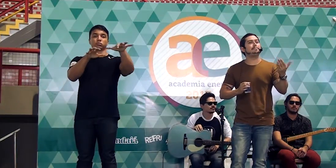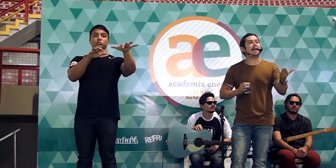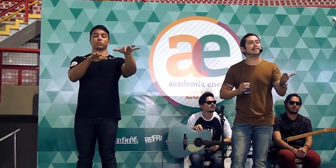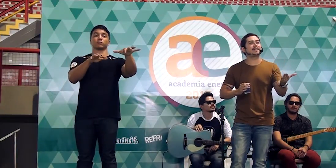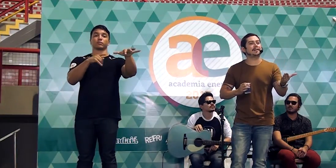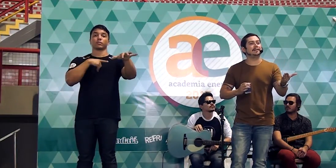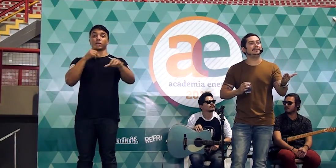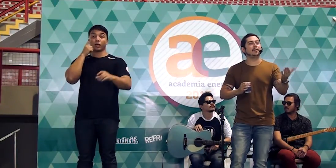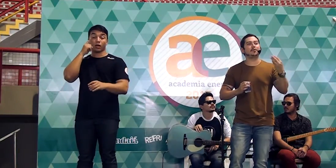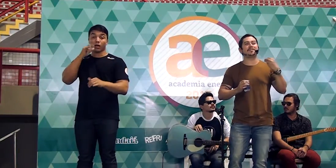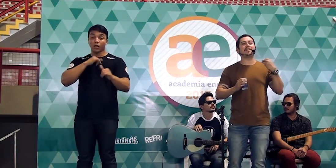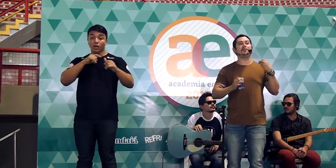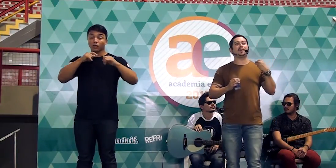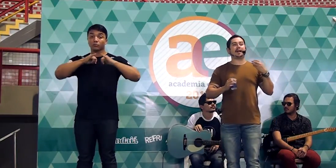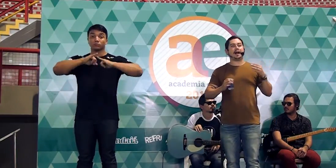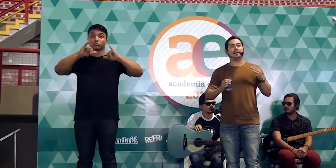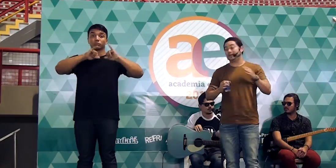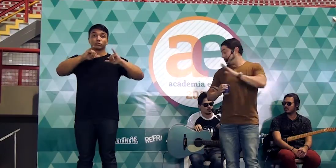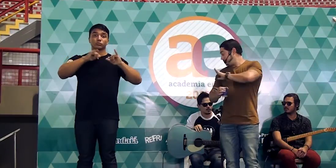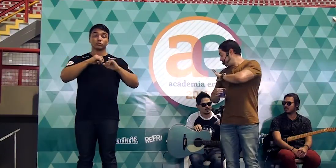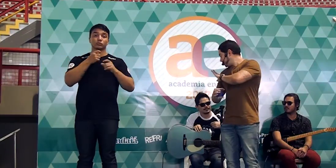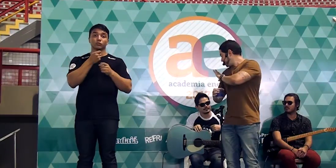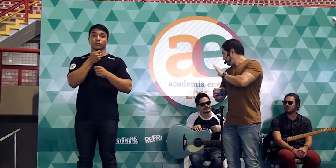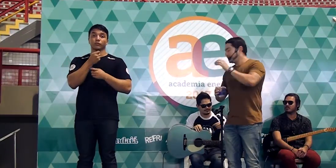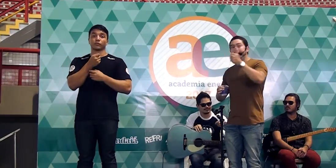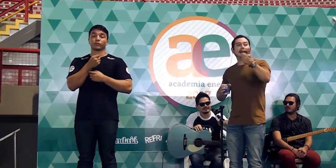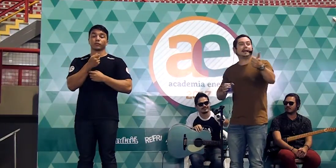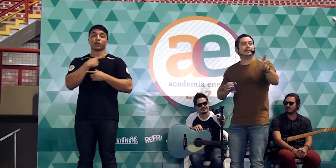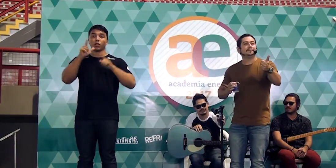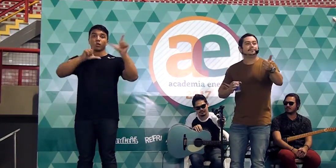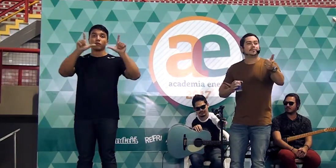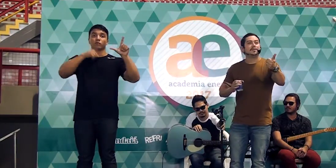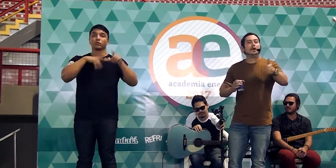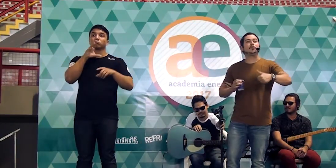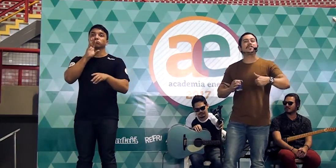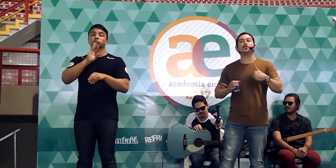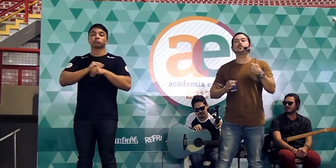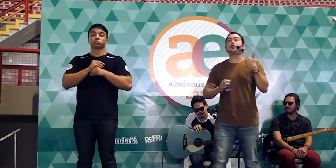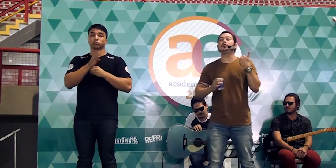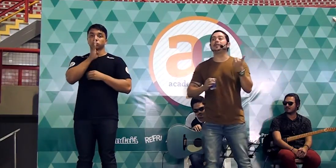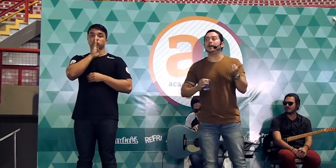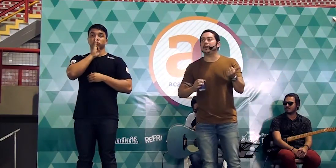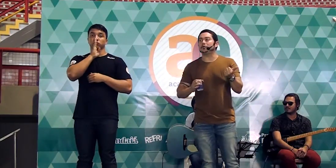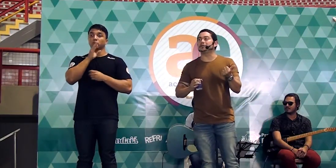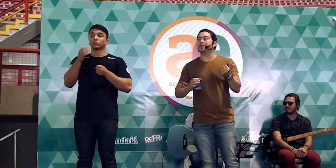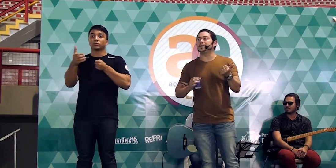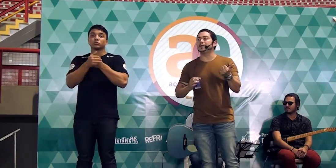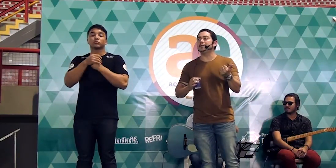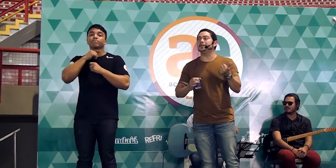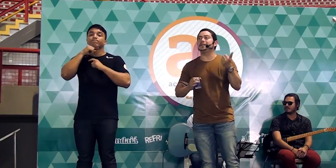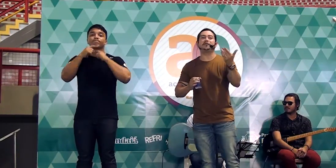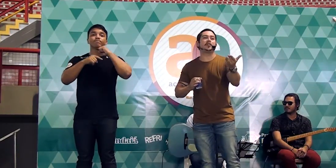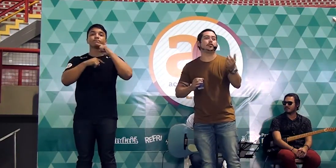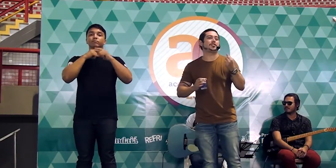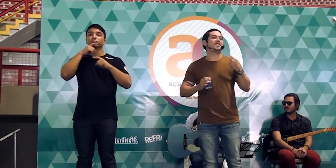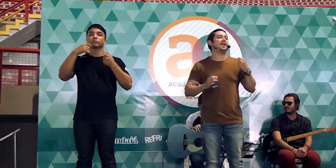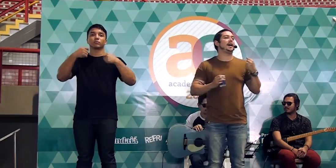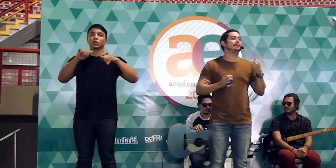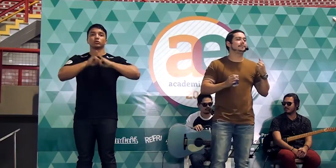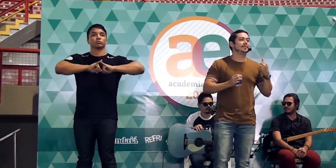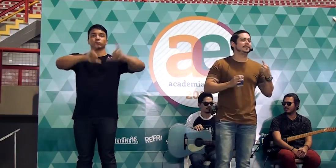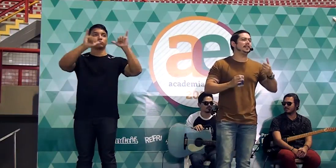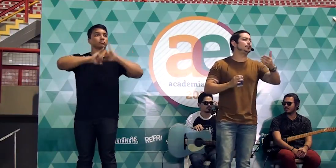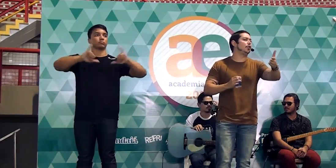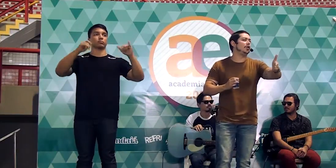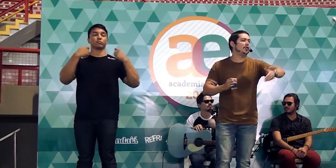gente que a imprensa não conseguiu ficar calada, não conseguiu esconder o que aconteceu e teve que